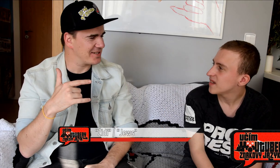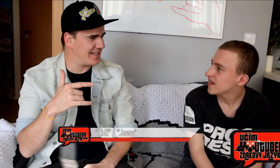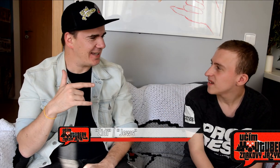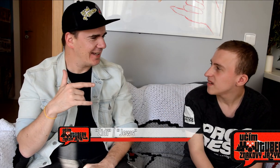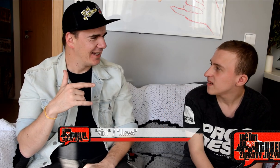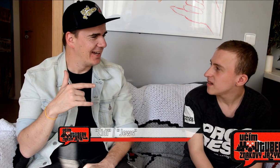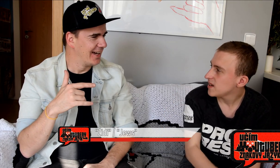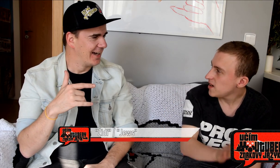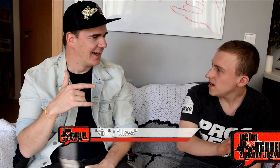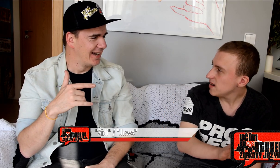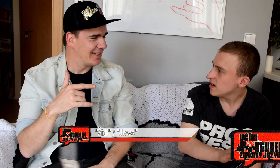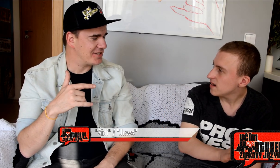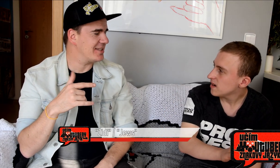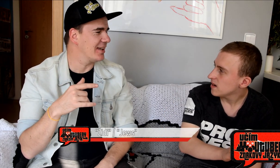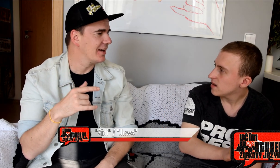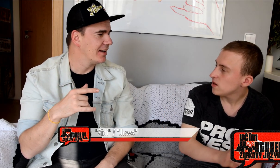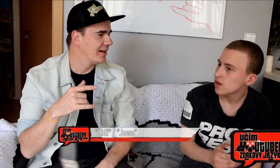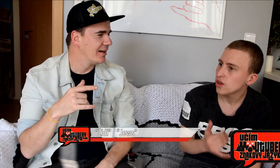Židi? Děti?